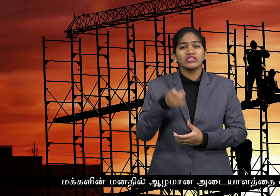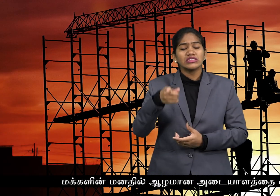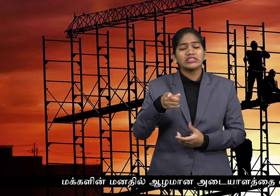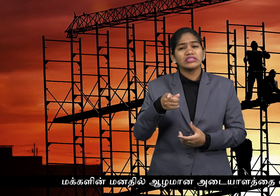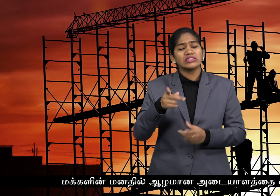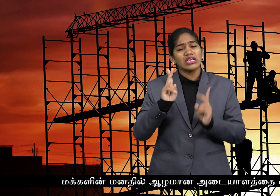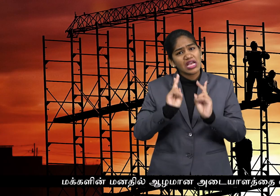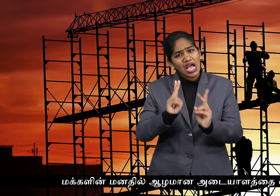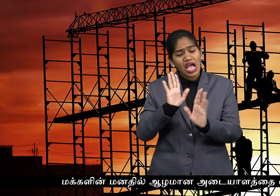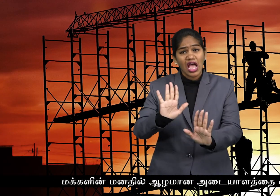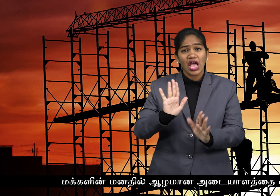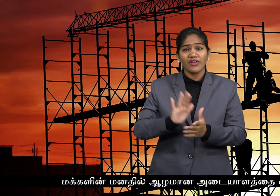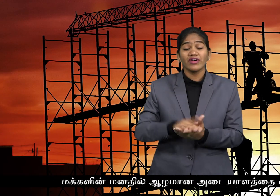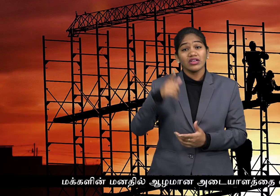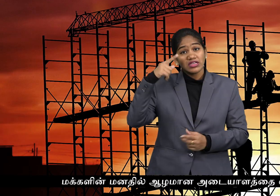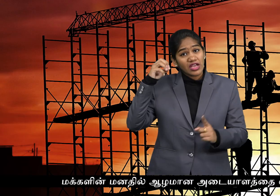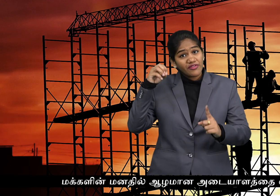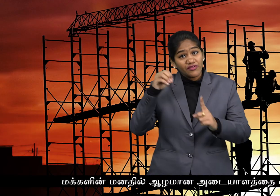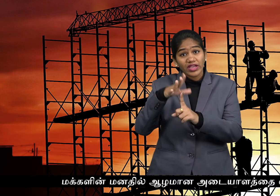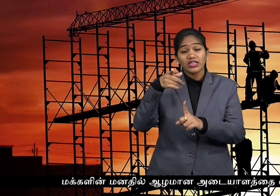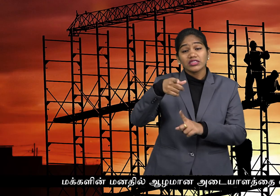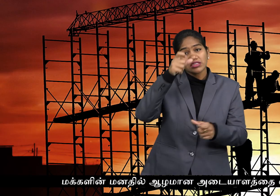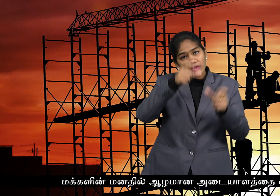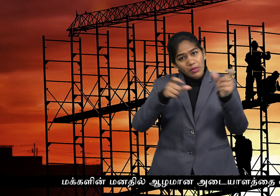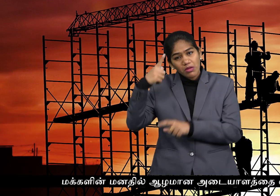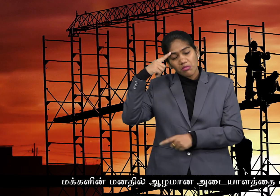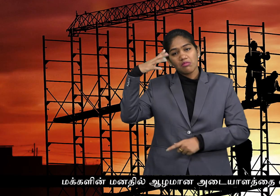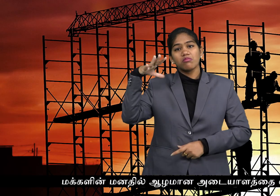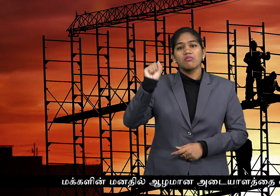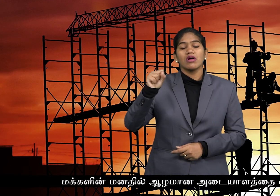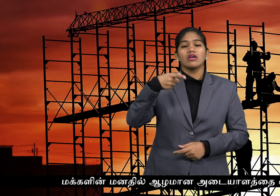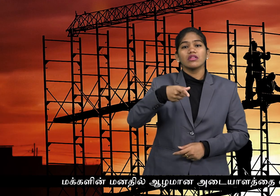மனதில் ஆழமான அடையாளத்தை ஏற்படுத்தியது.